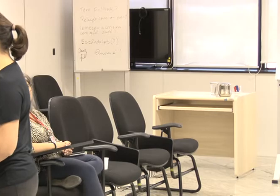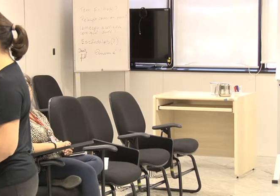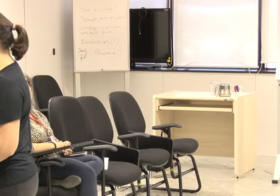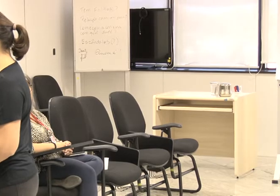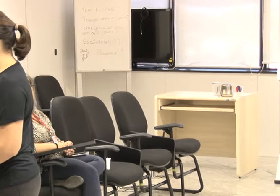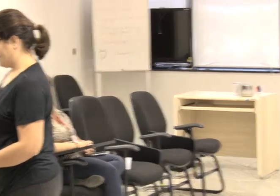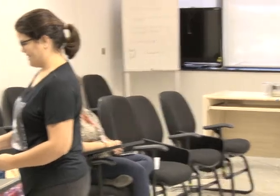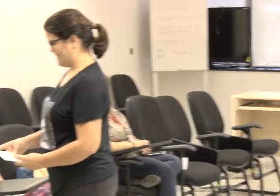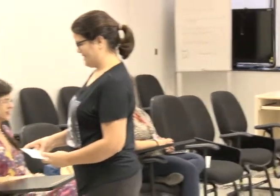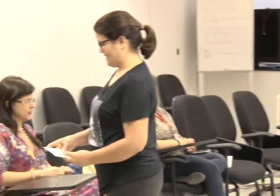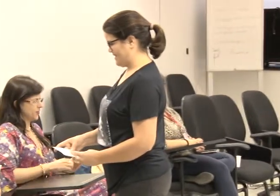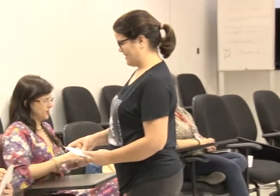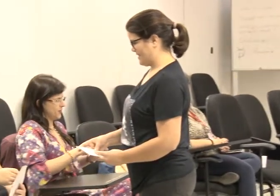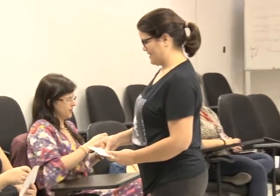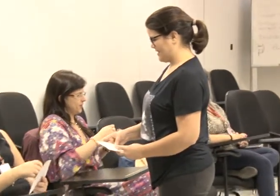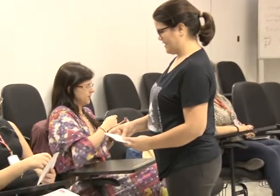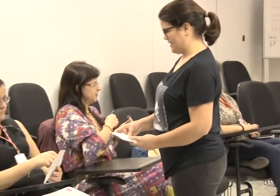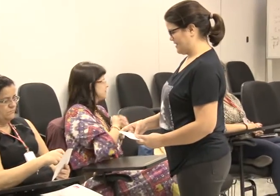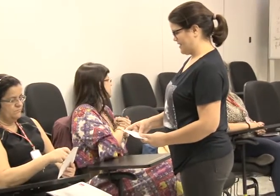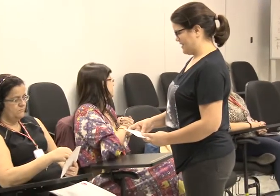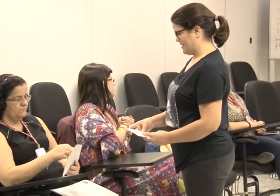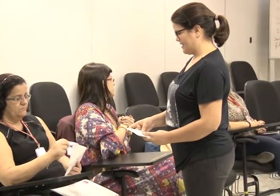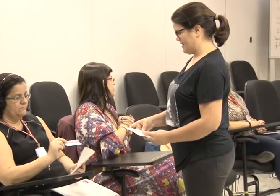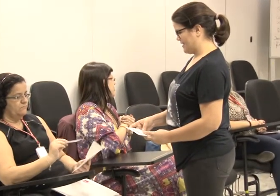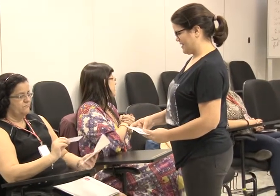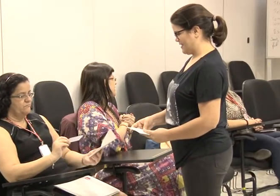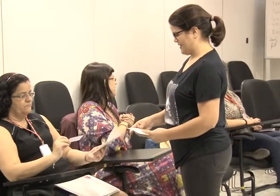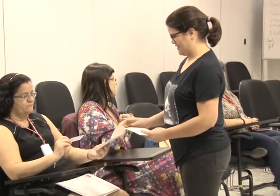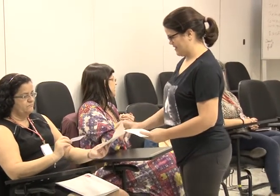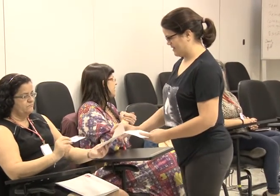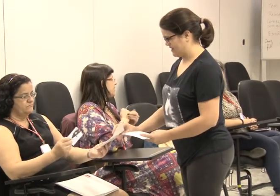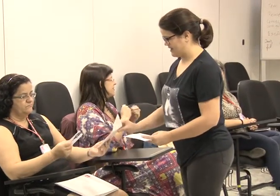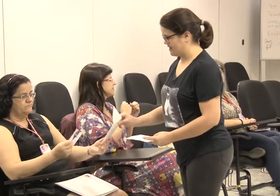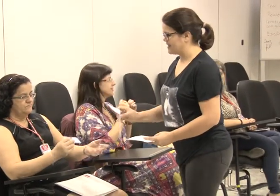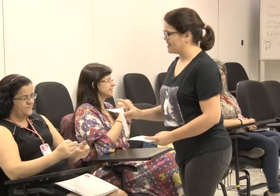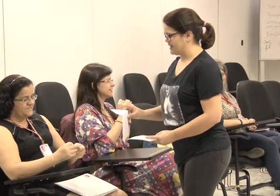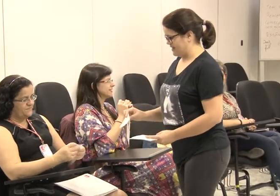é. É, Na próxima agora, eu vou pensar no